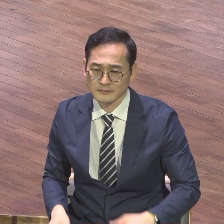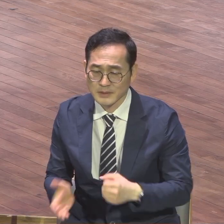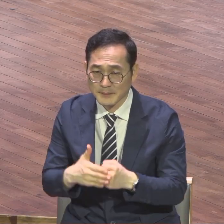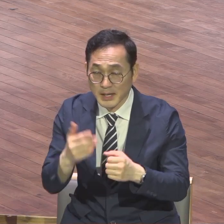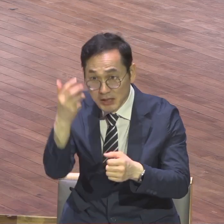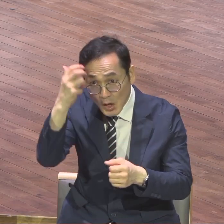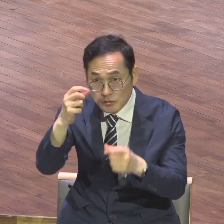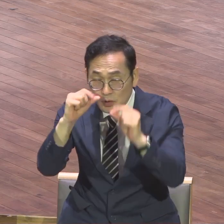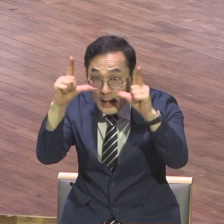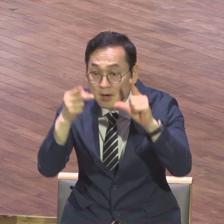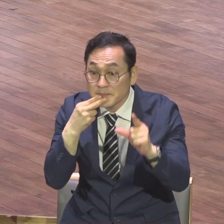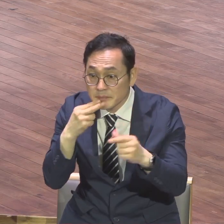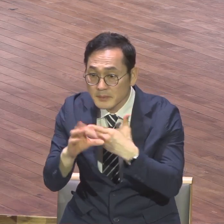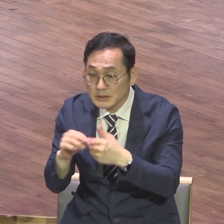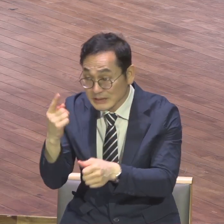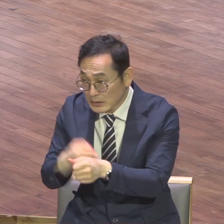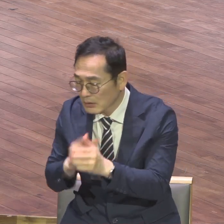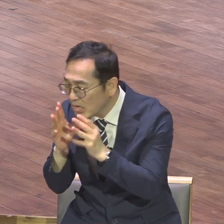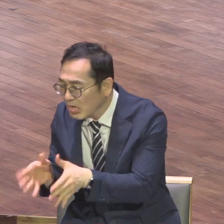다 넘어갑니다.